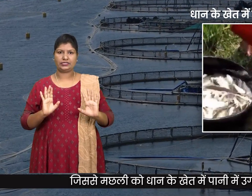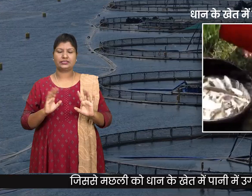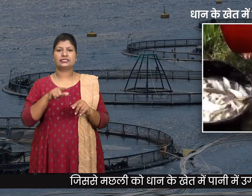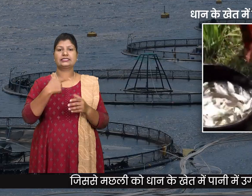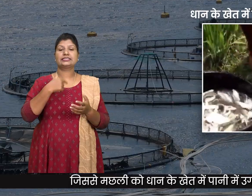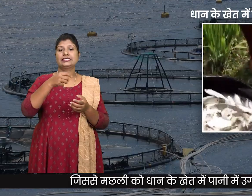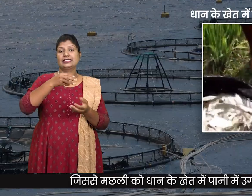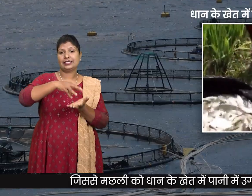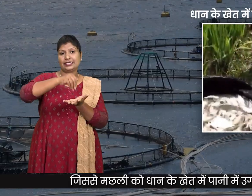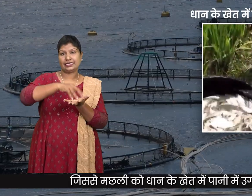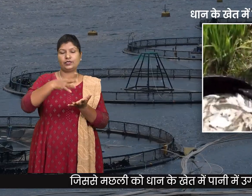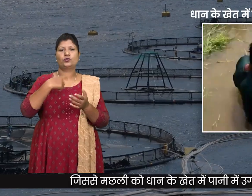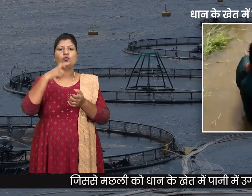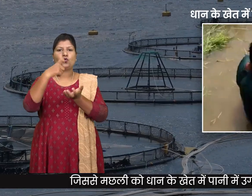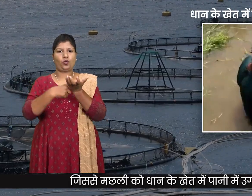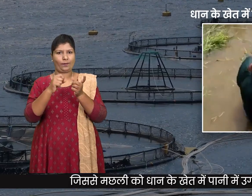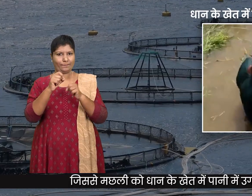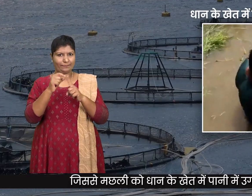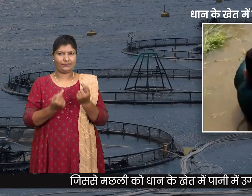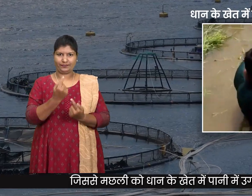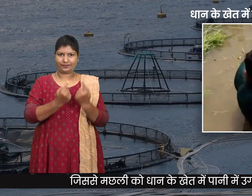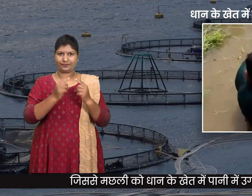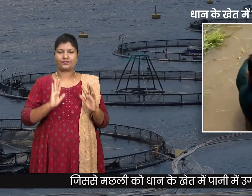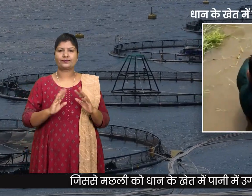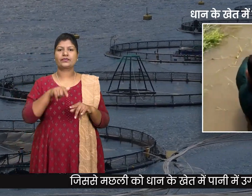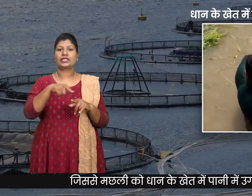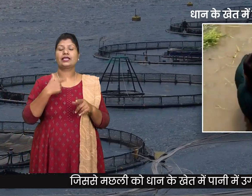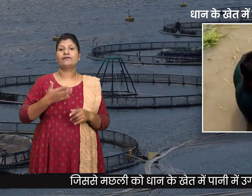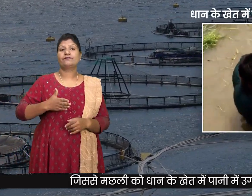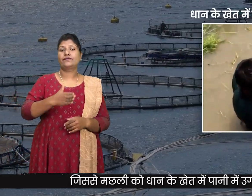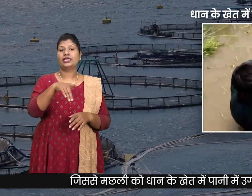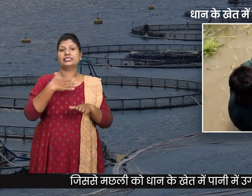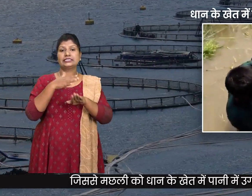जिससे मछली को धान के खेत में पानी में उगाया जाता है।